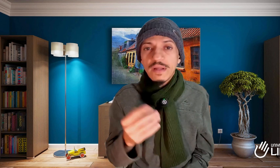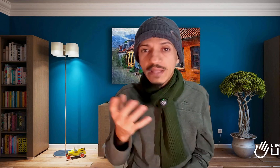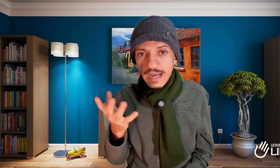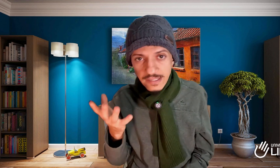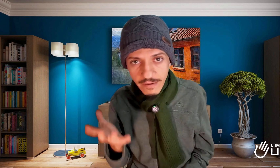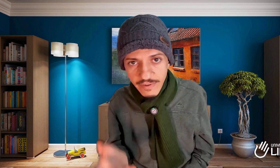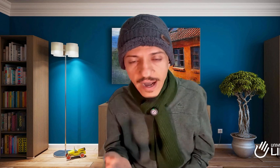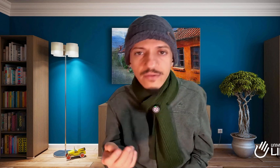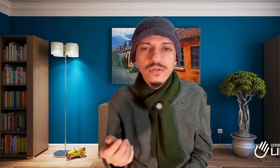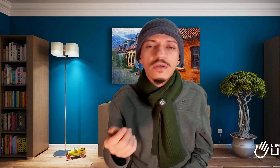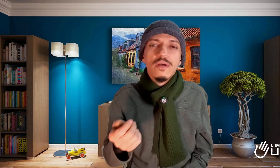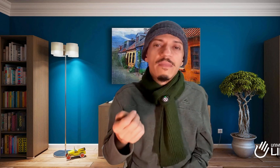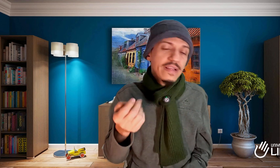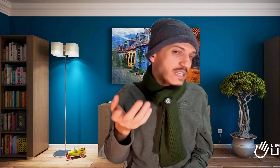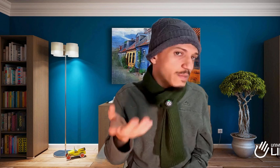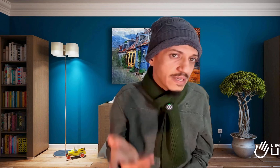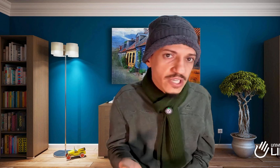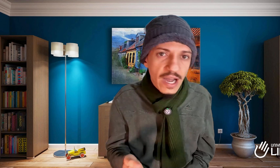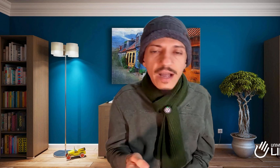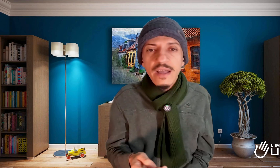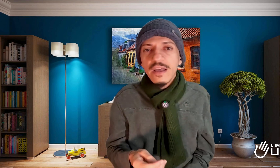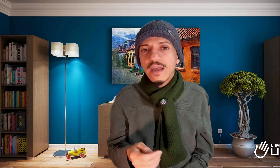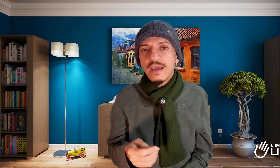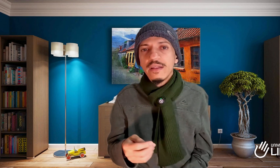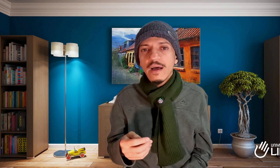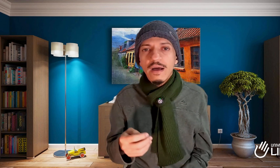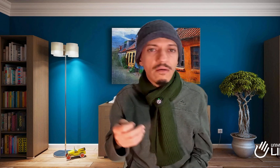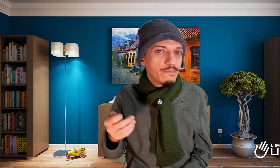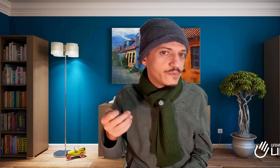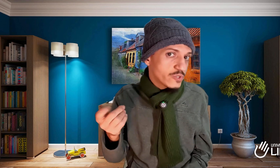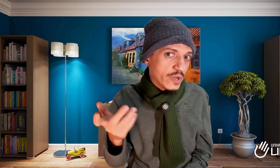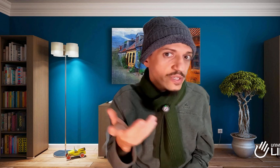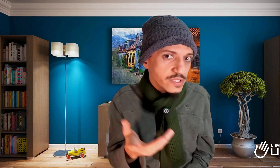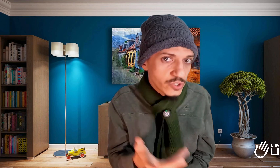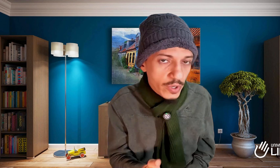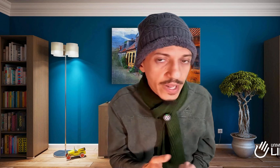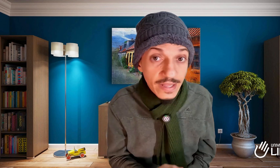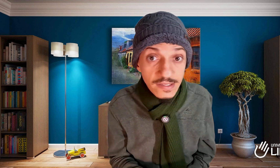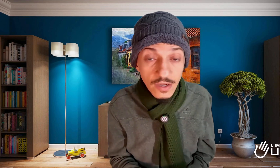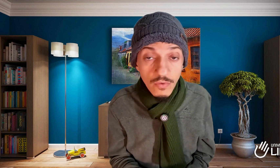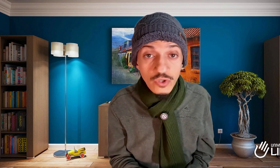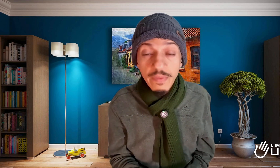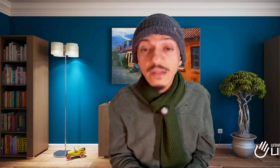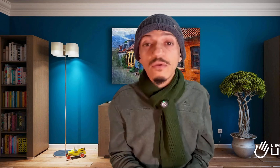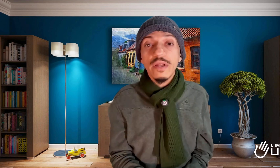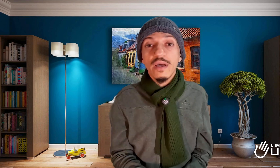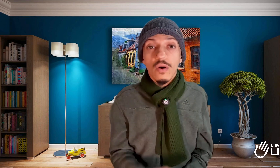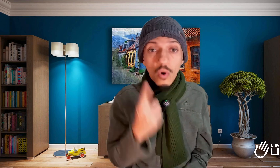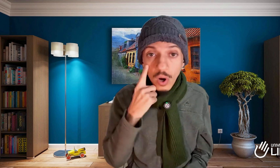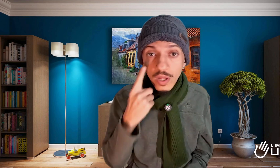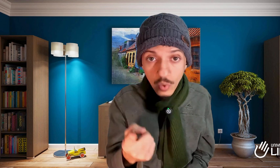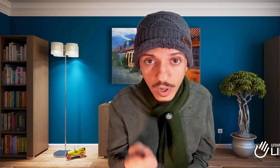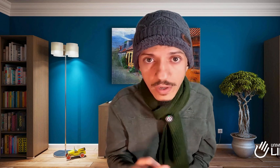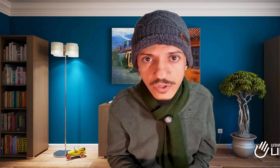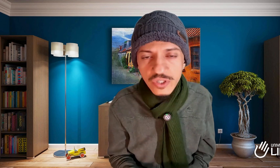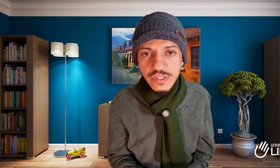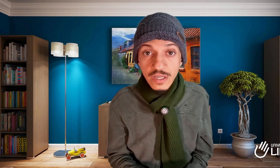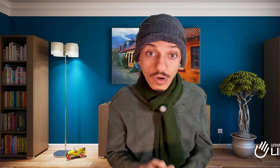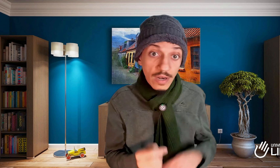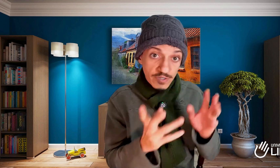materiais gravados, materiais para baixar e ainda sessões de orientação, de mentoria, olho no olho, te dizendo, olha, você já